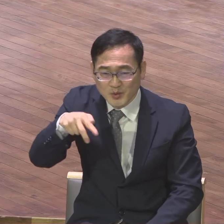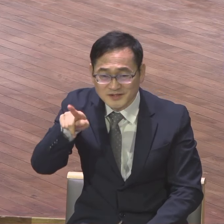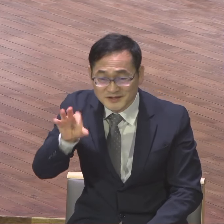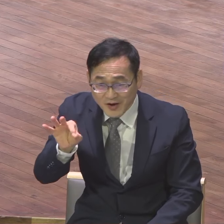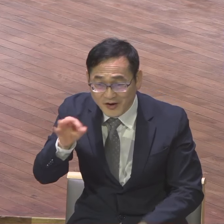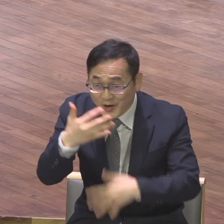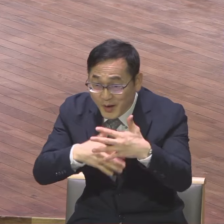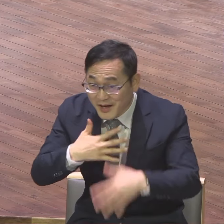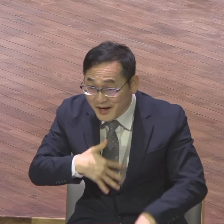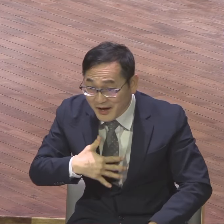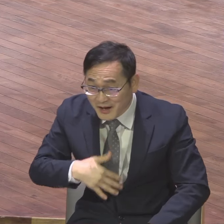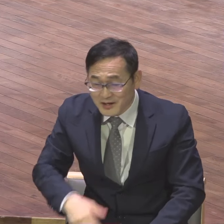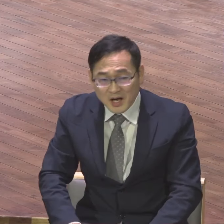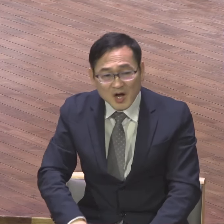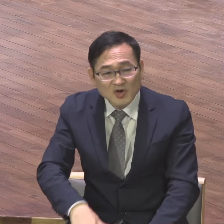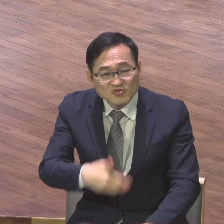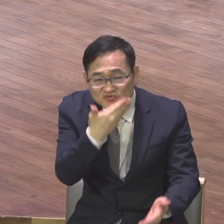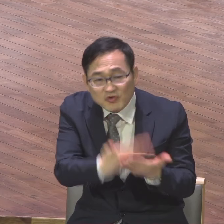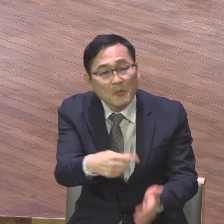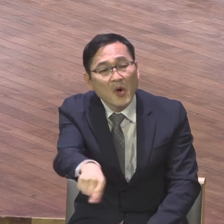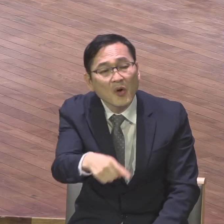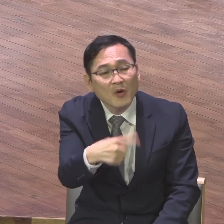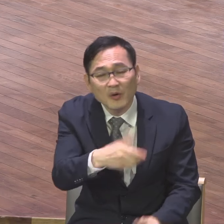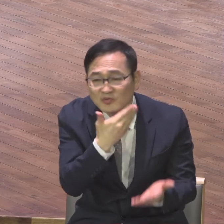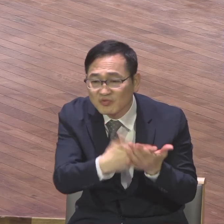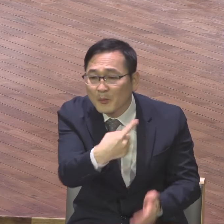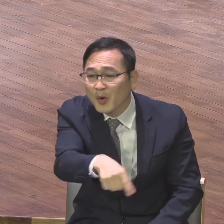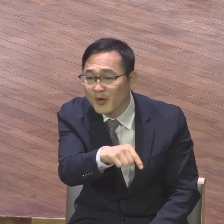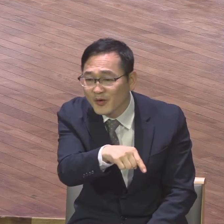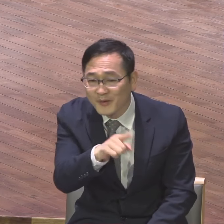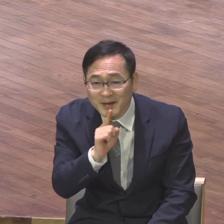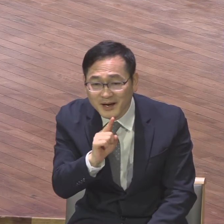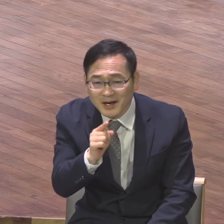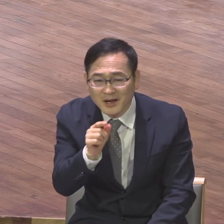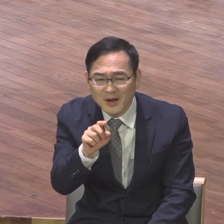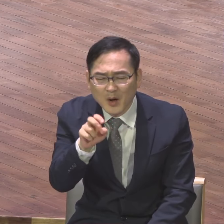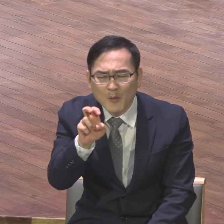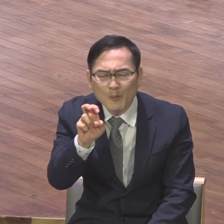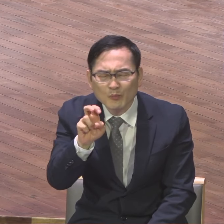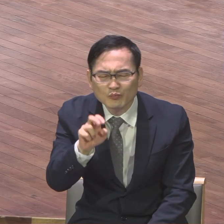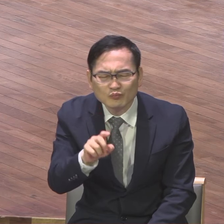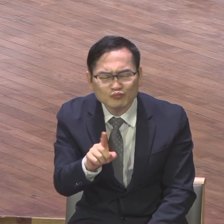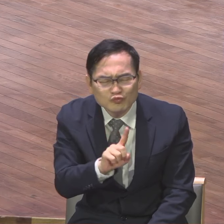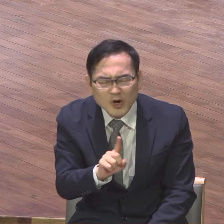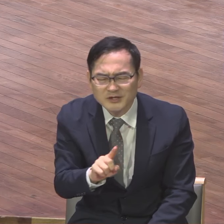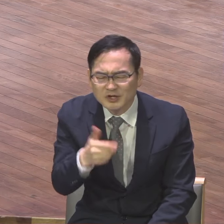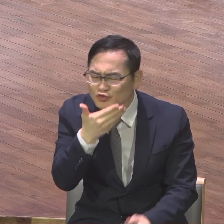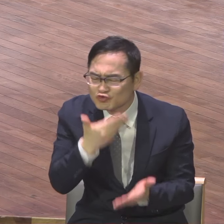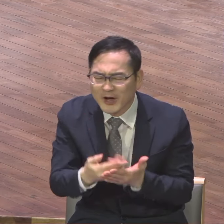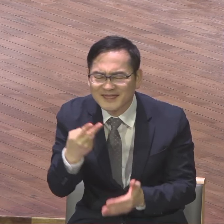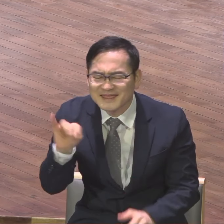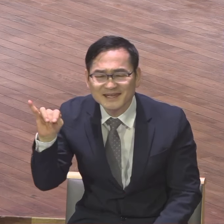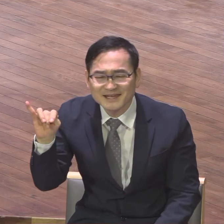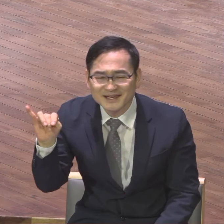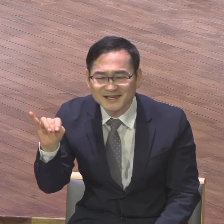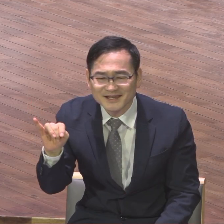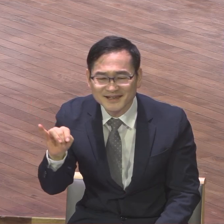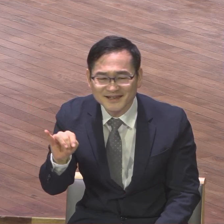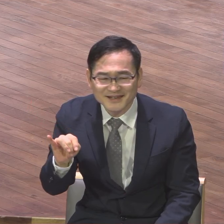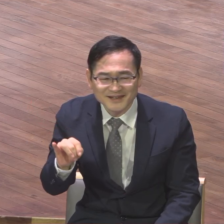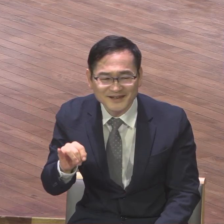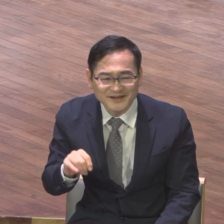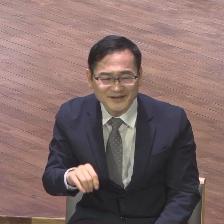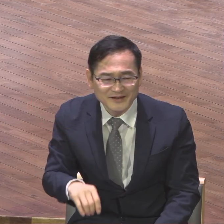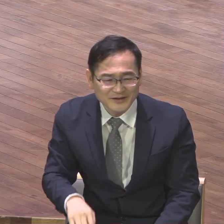영화에서 영화 한 장면에서 나온 이 말이 히트를 쳤어요. 멋이 중한디. 이 말에 의미가